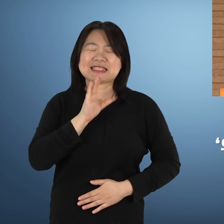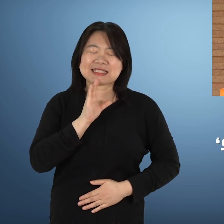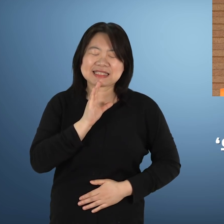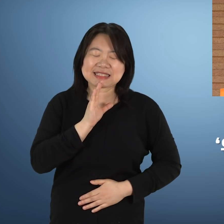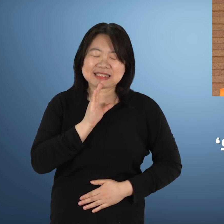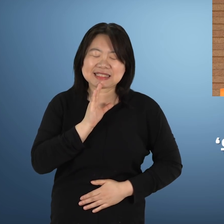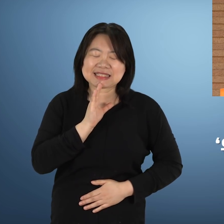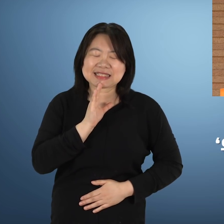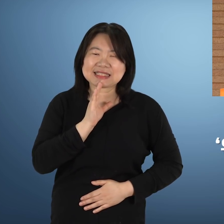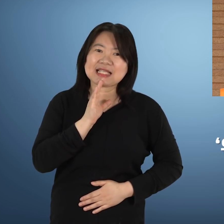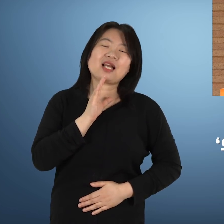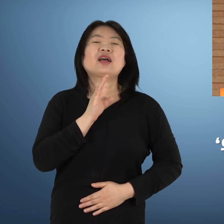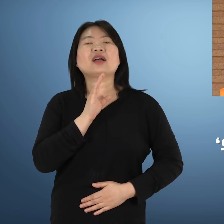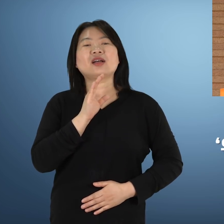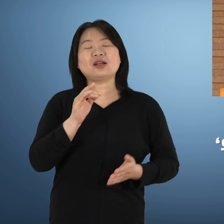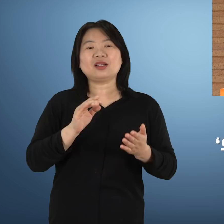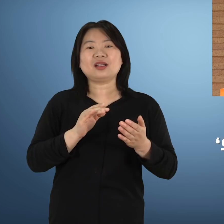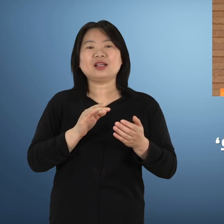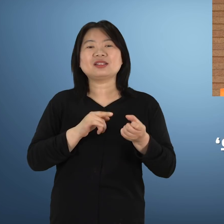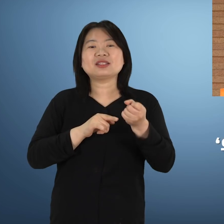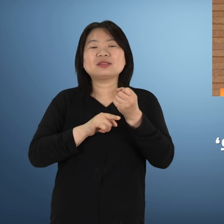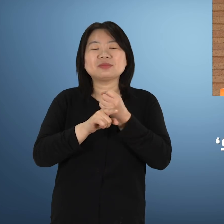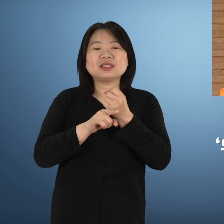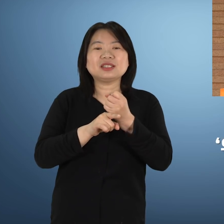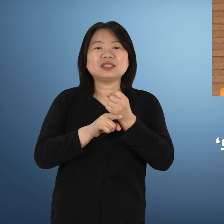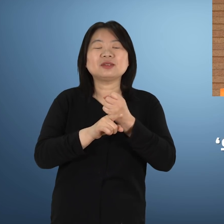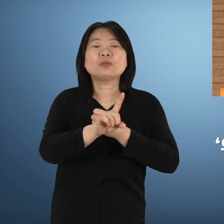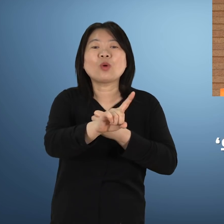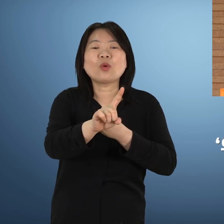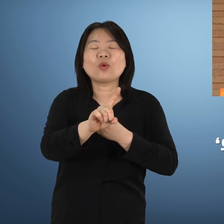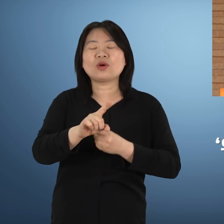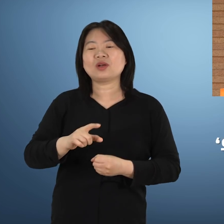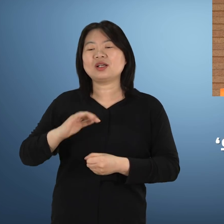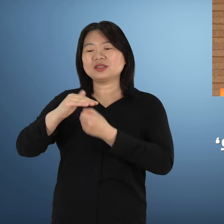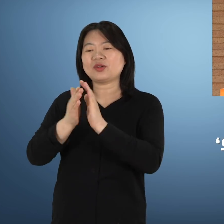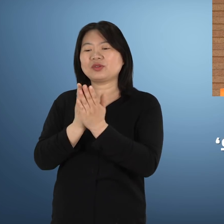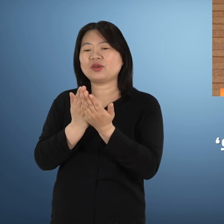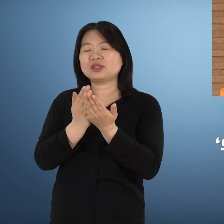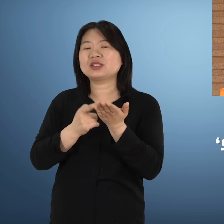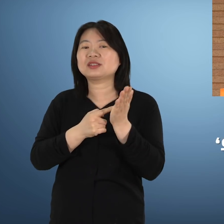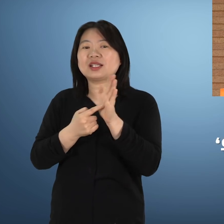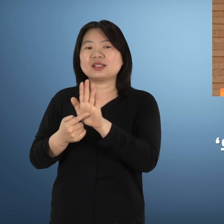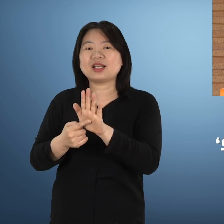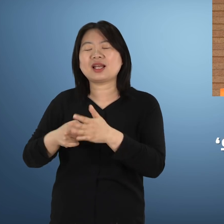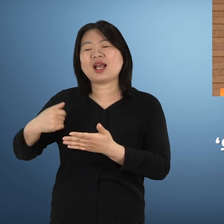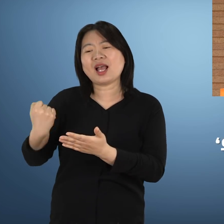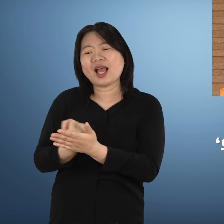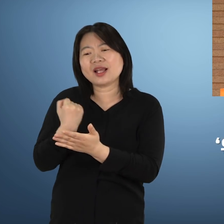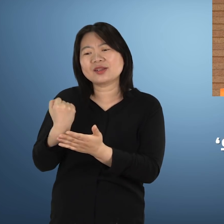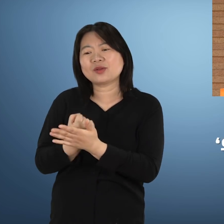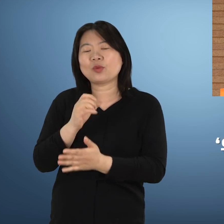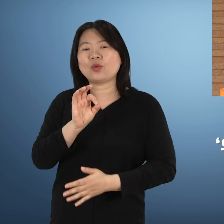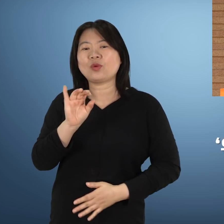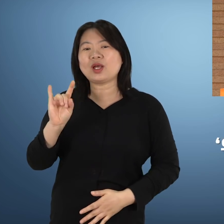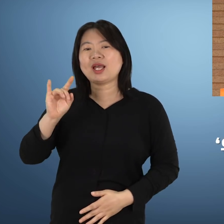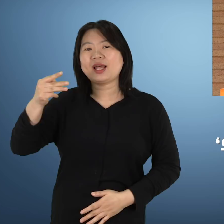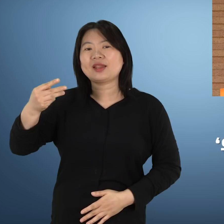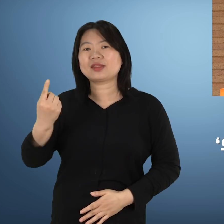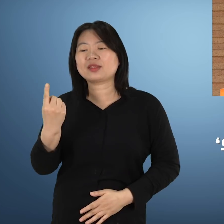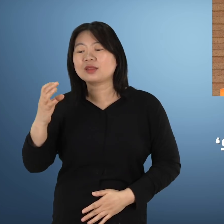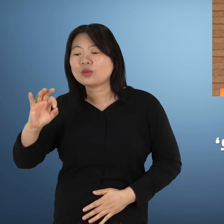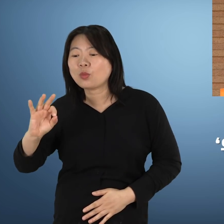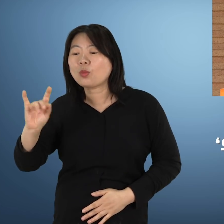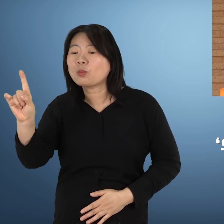진정한 성경상의 애통을 위해서 토마스 왓슨이라는 유명한 강해